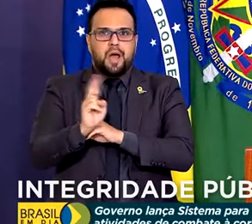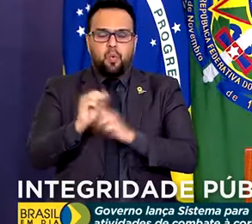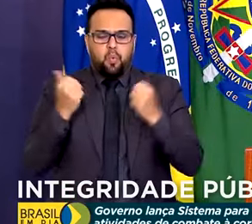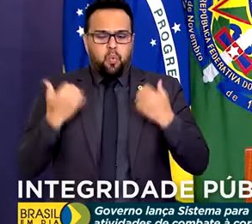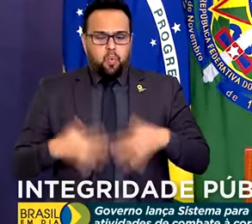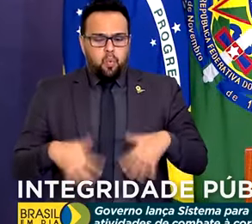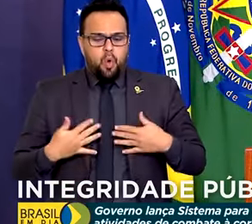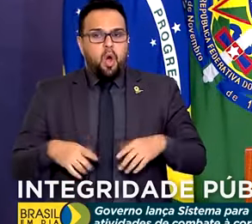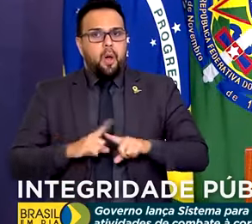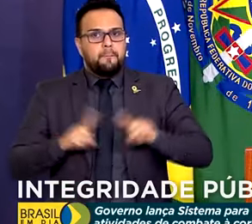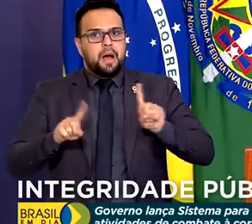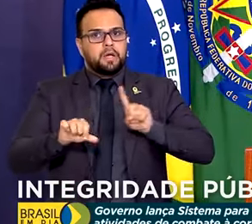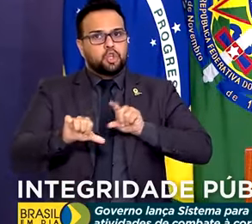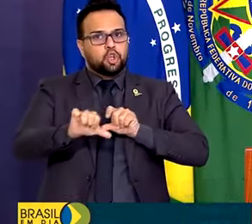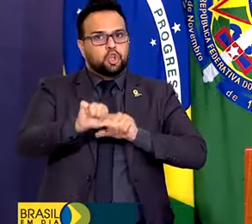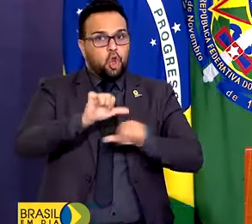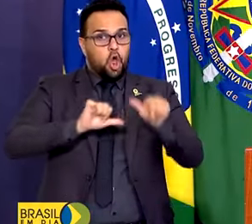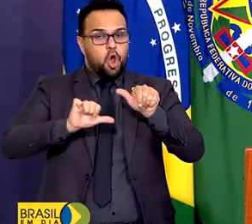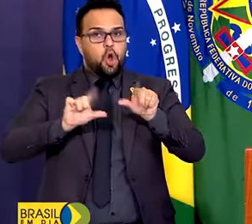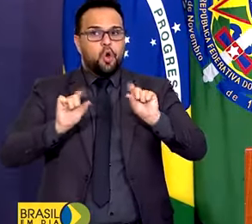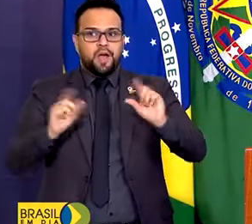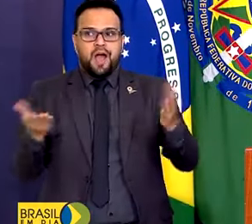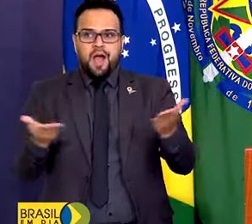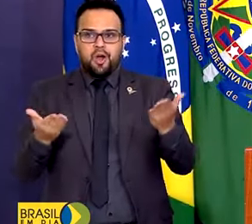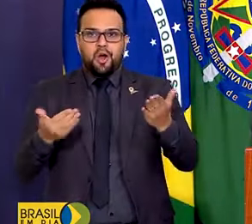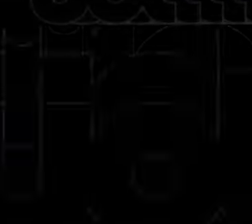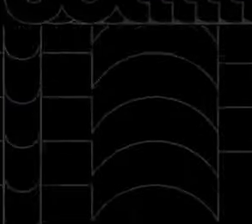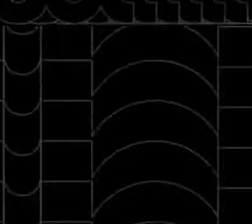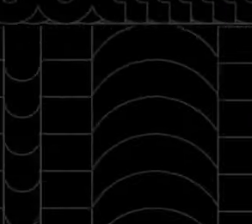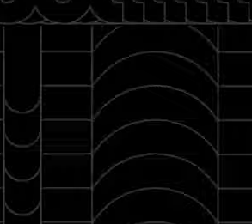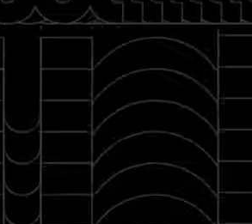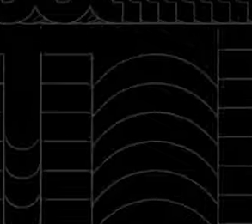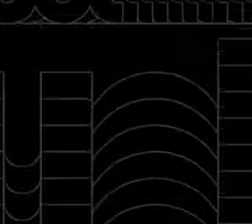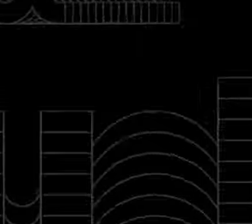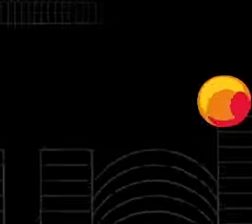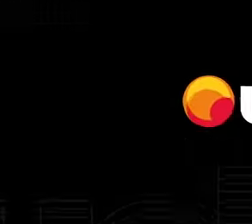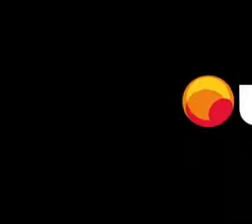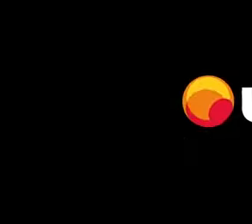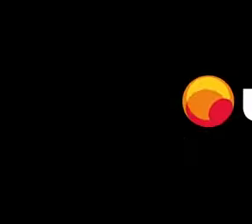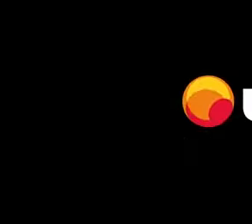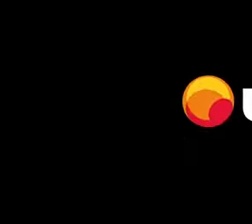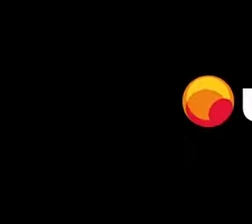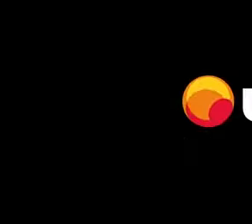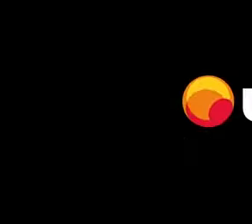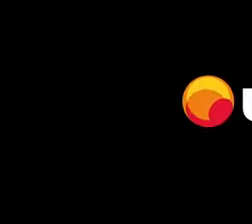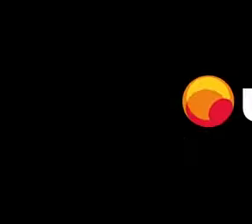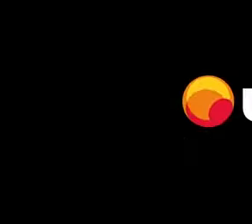passamos a ter lucro de dezenas de bilhões de reais qual